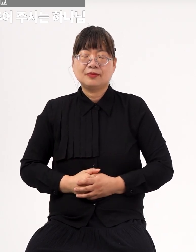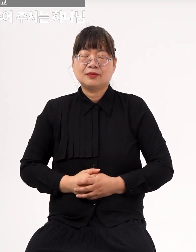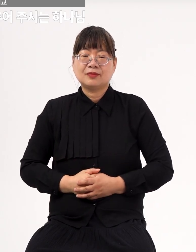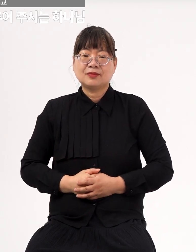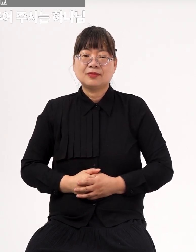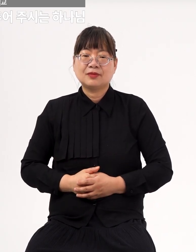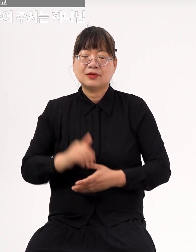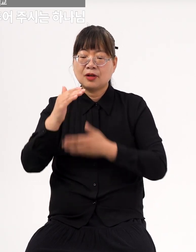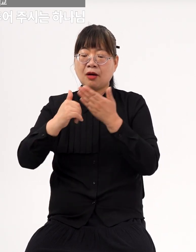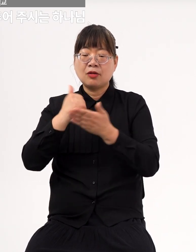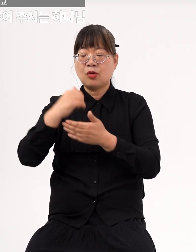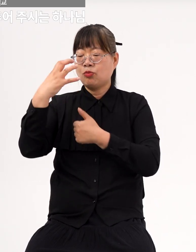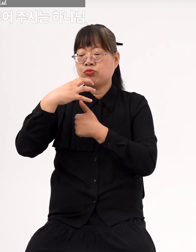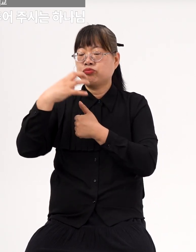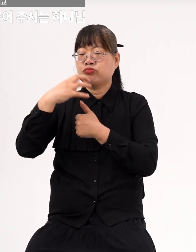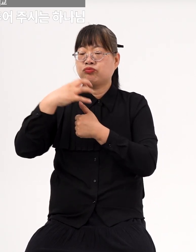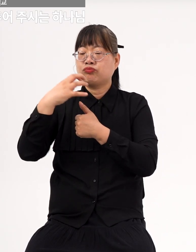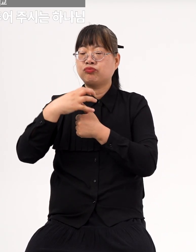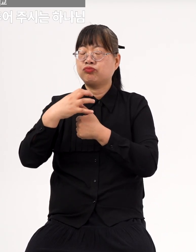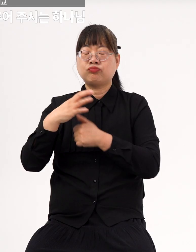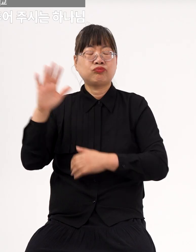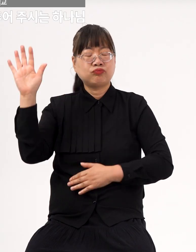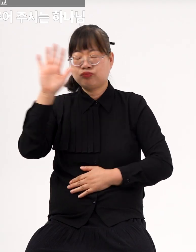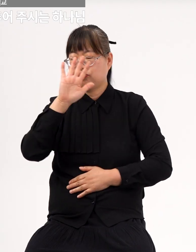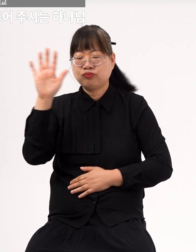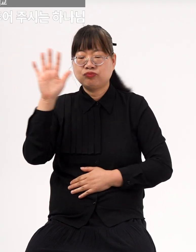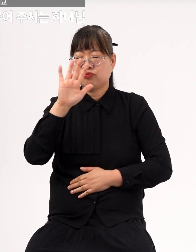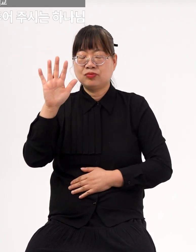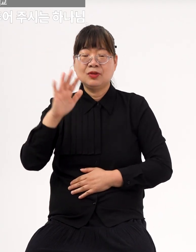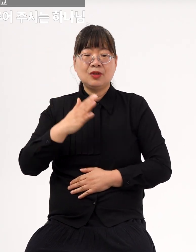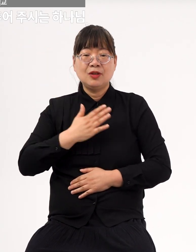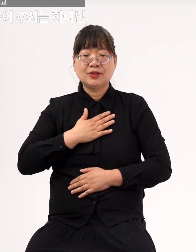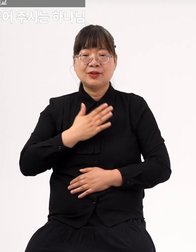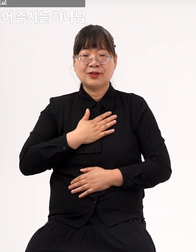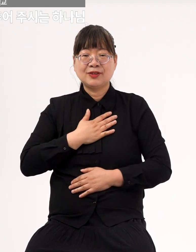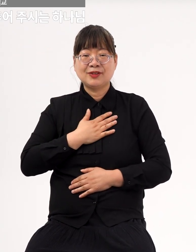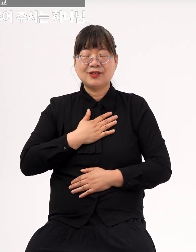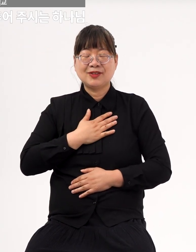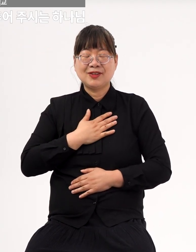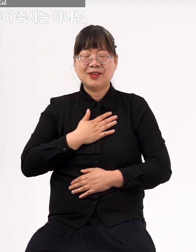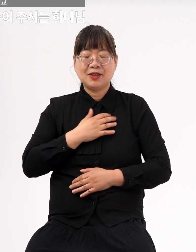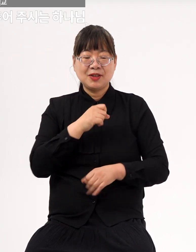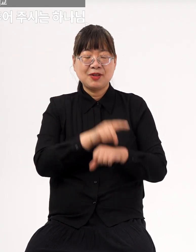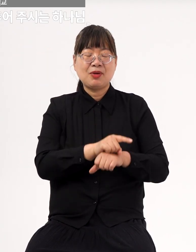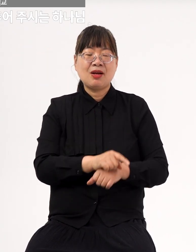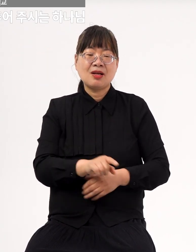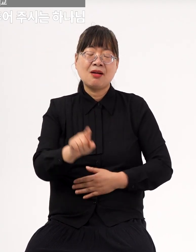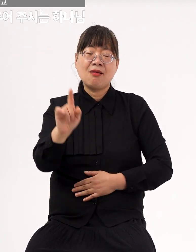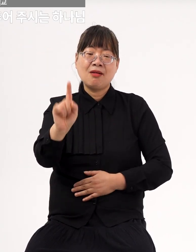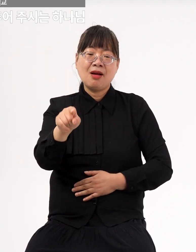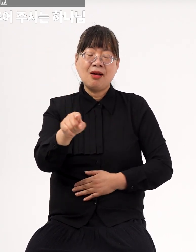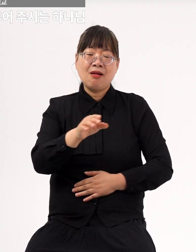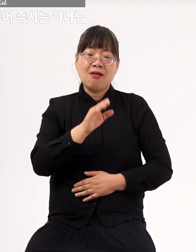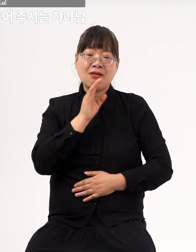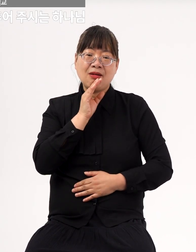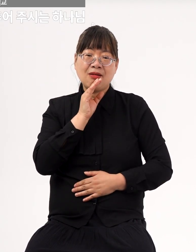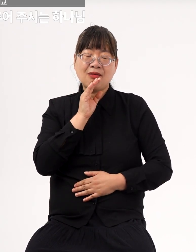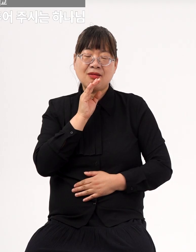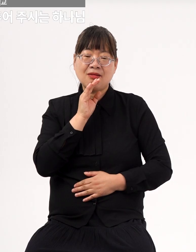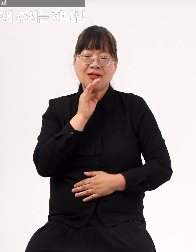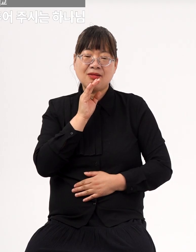하나님이 야단을 안 쳐요. 제 성격만 같아도 야, 너 진짜